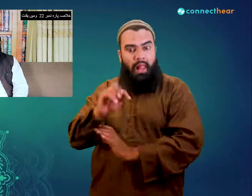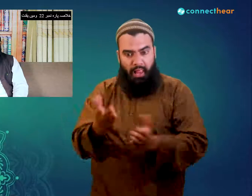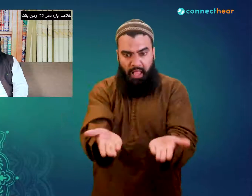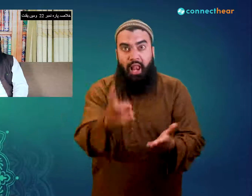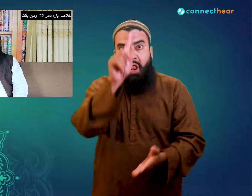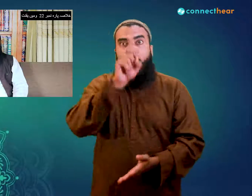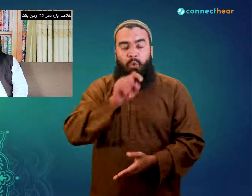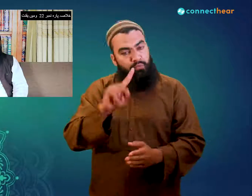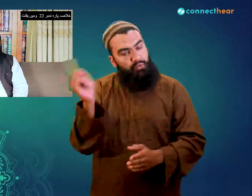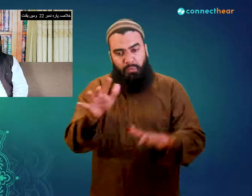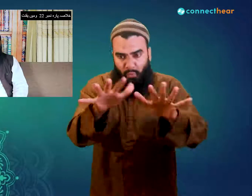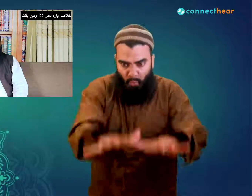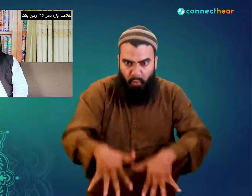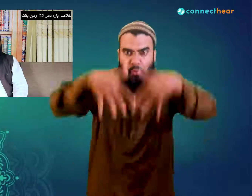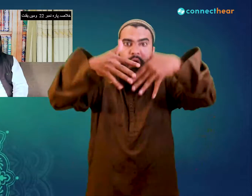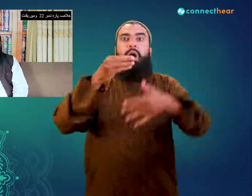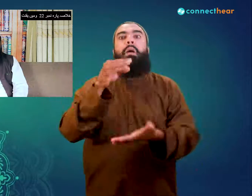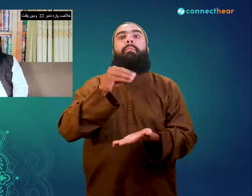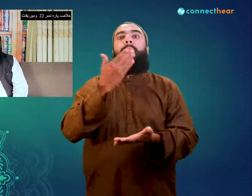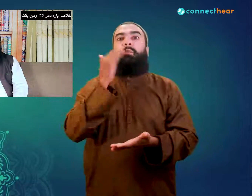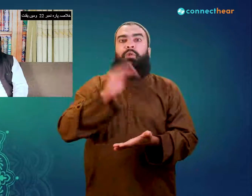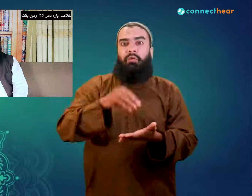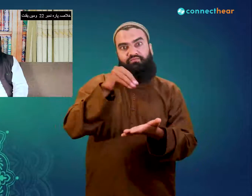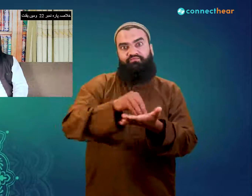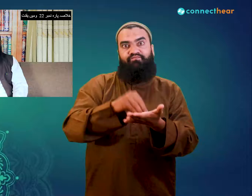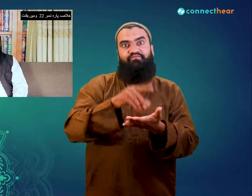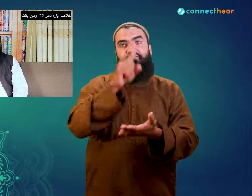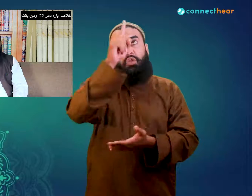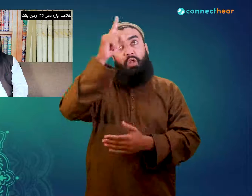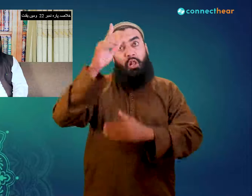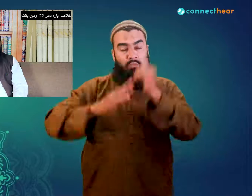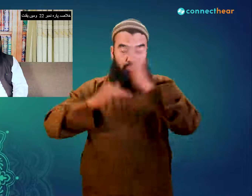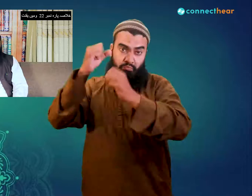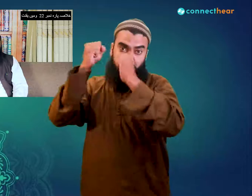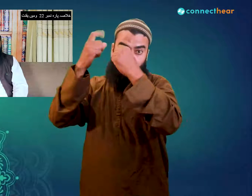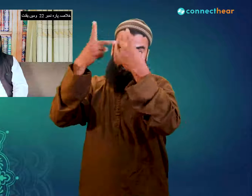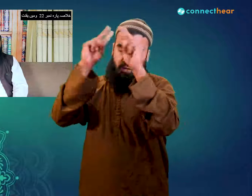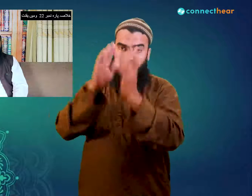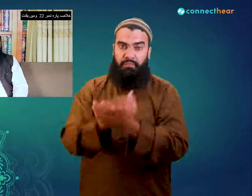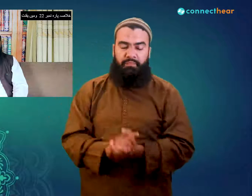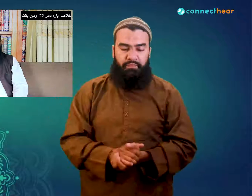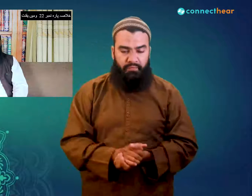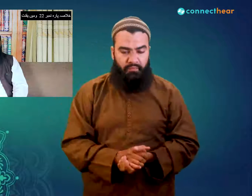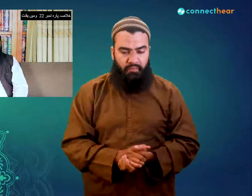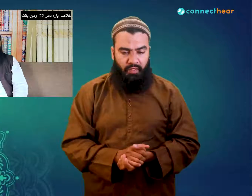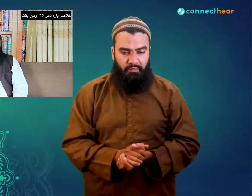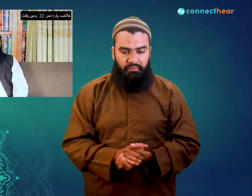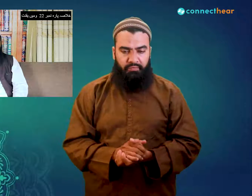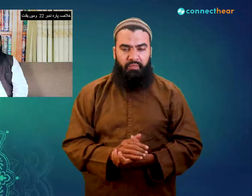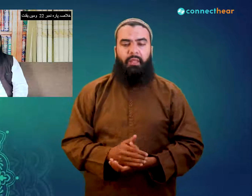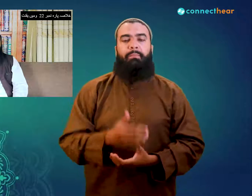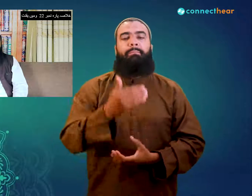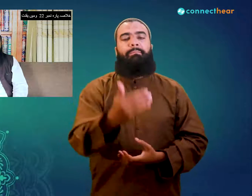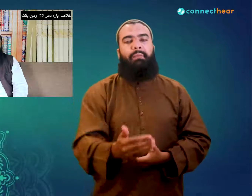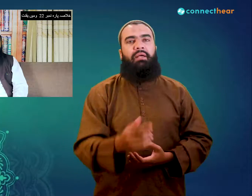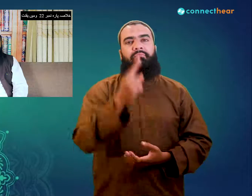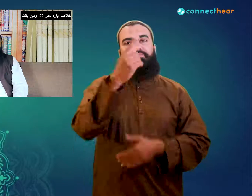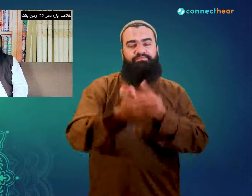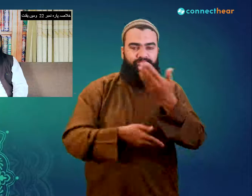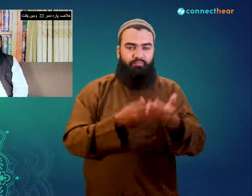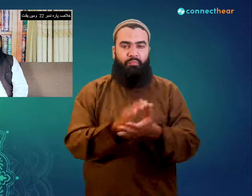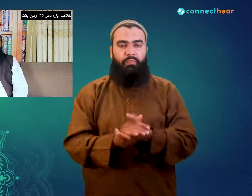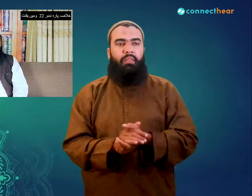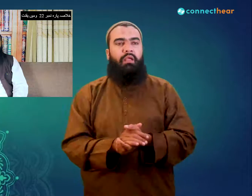آیت نمبر 13، اعملوا آل داود شکرا، آل داود کو فرمایا گیا کہ وہ اچھے اعمال